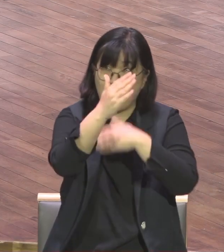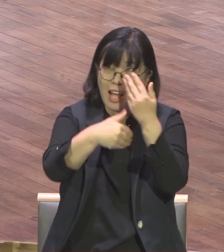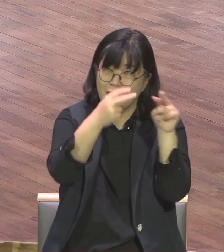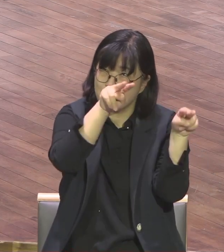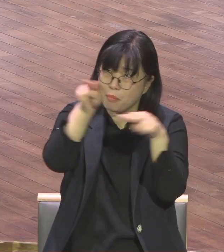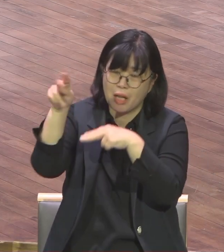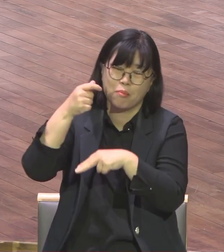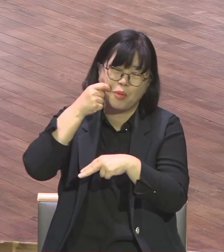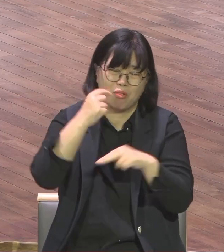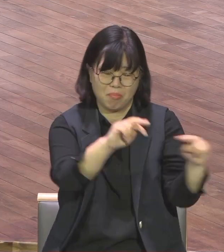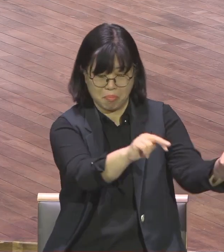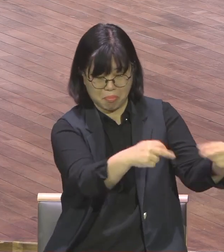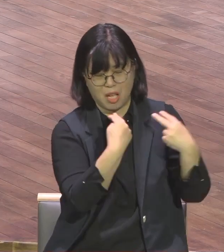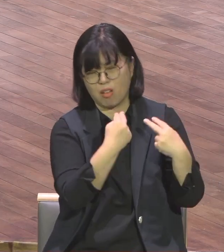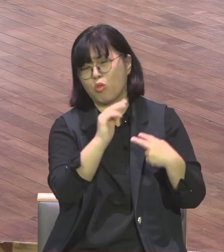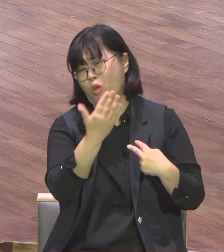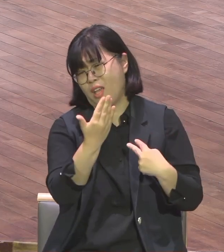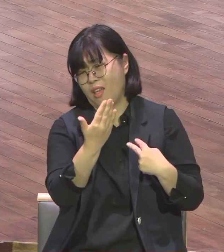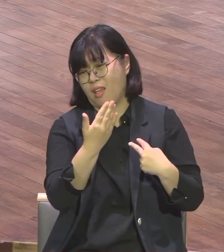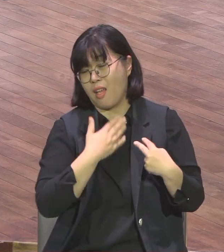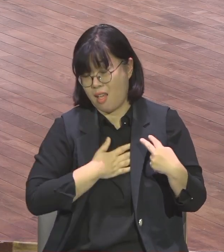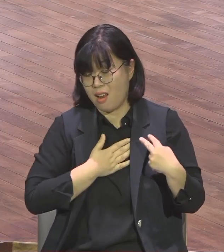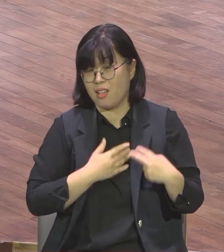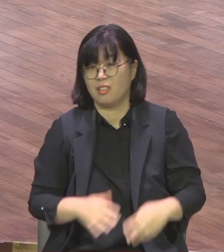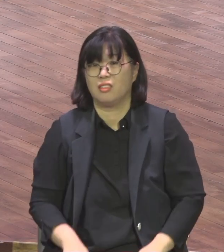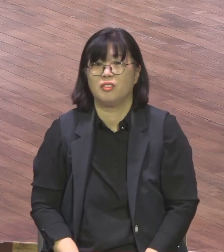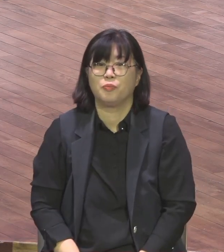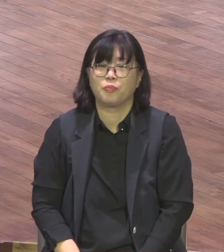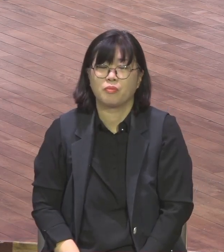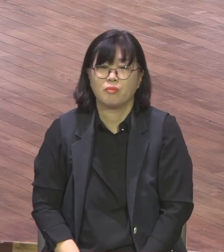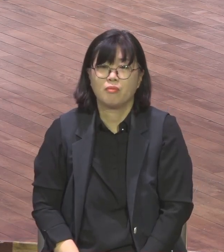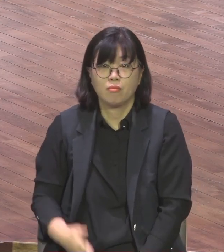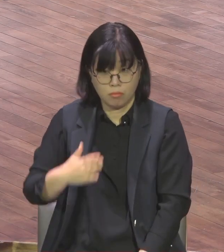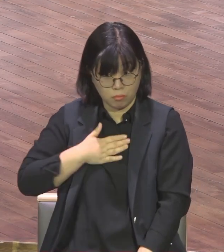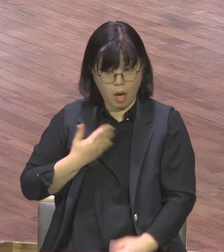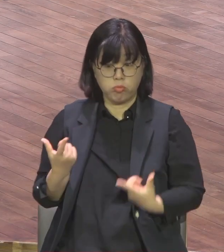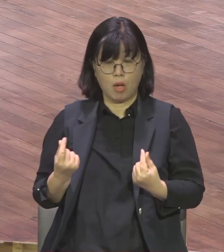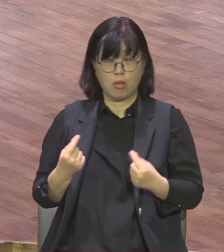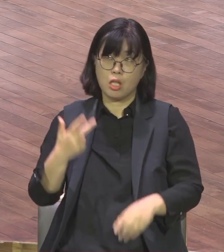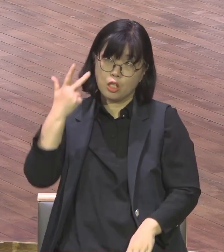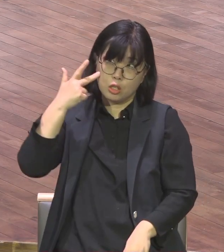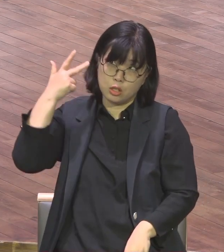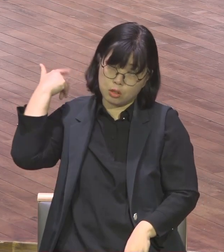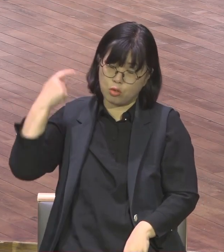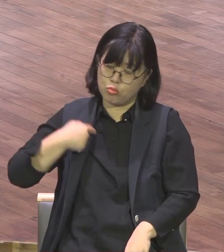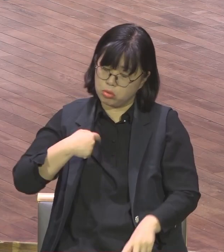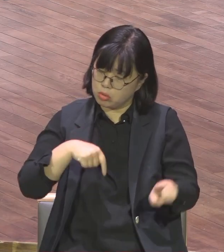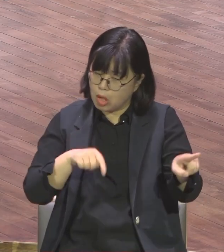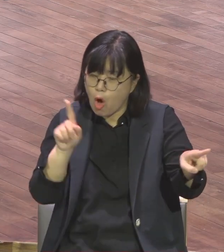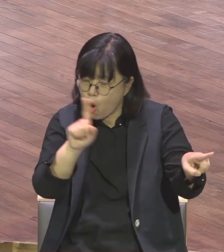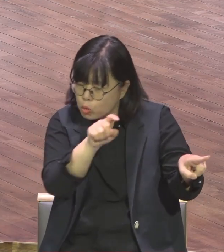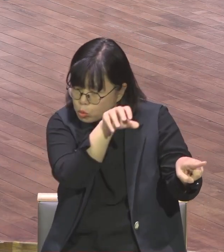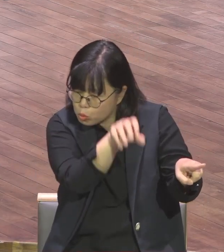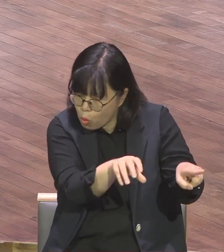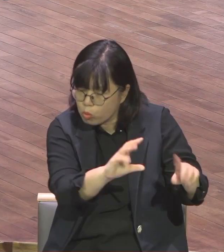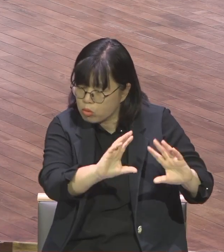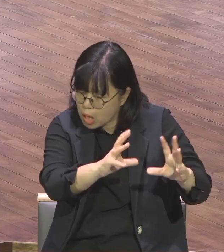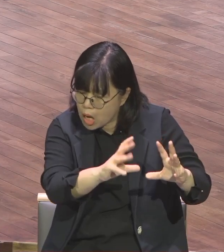그렇게 된다면 저도 하고 싶은 마음이 있을 때 지난주 그랬습니다. 지정해서 어느 교회 어느 선교지